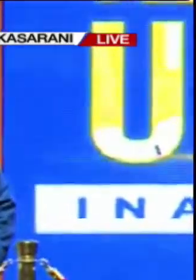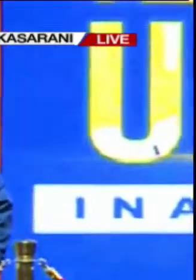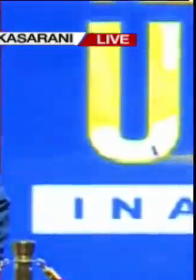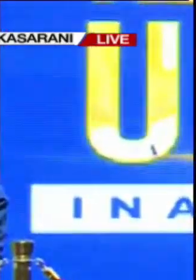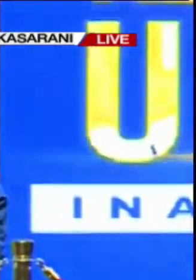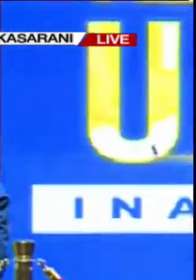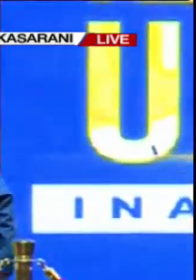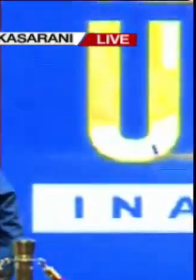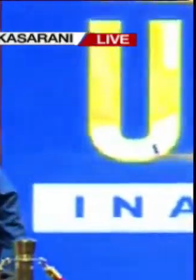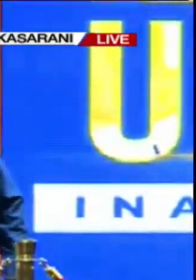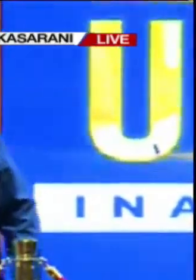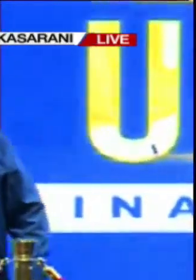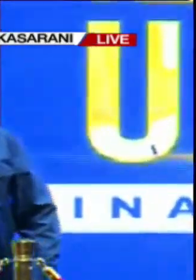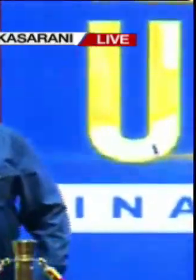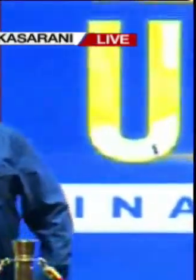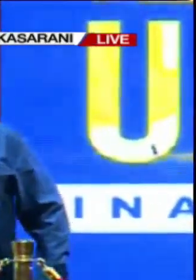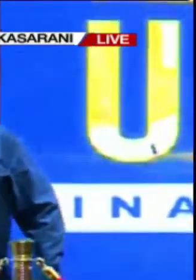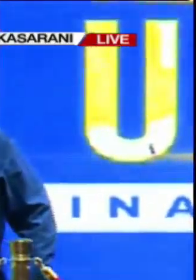the fifth